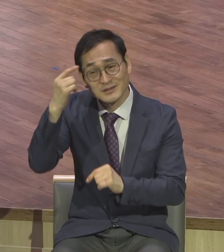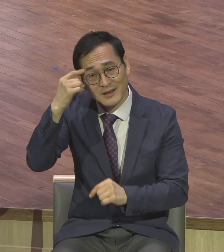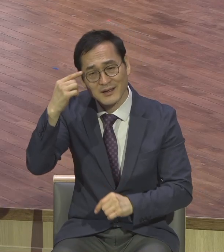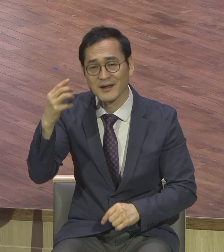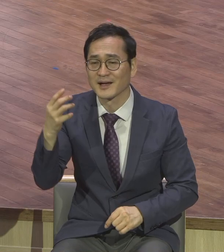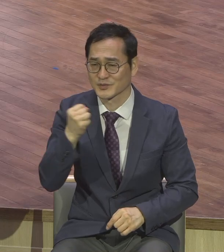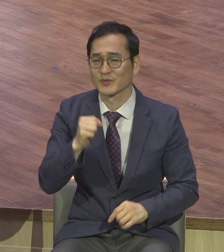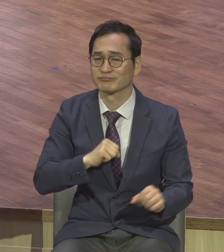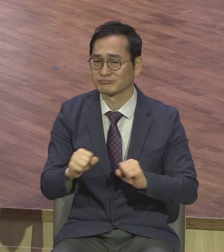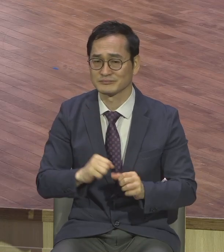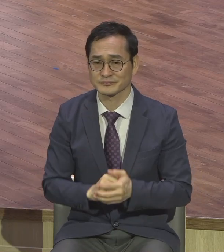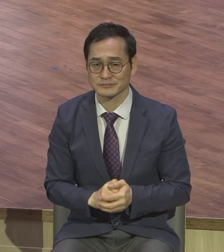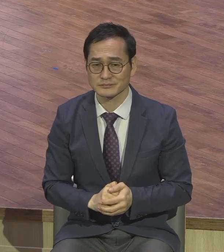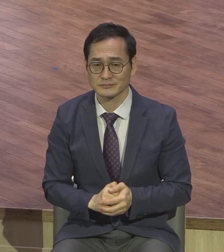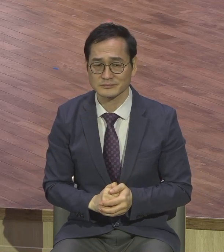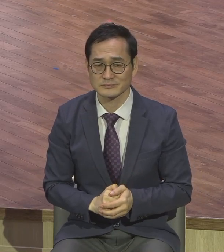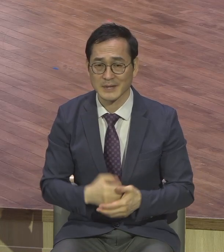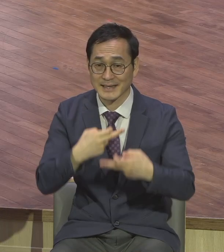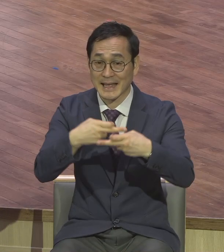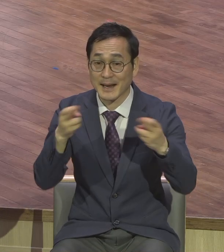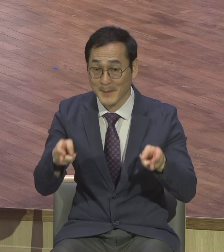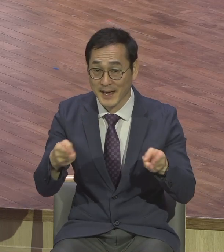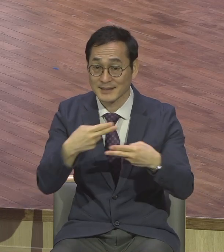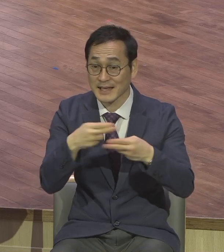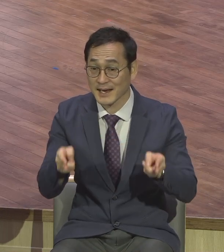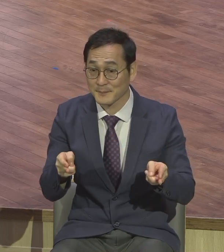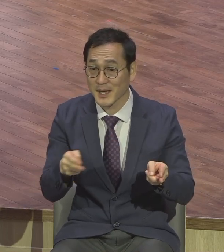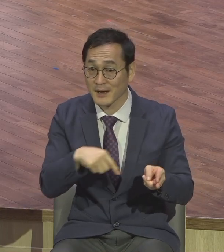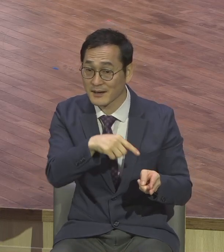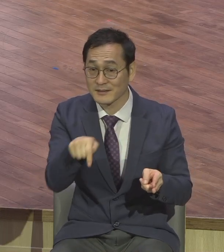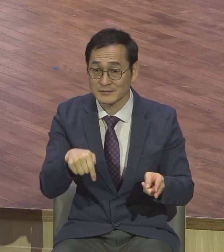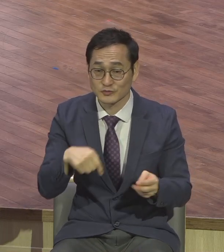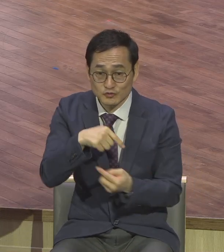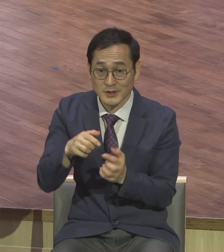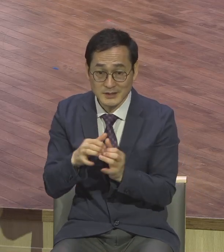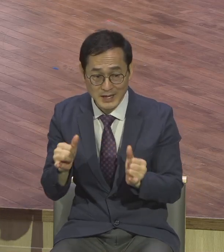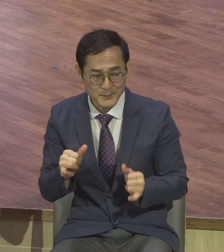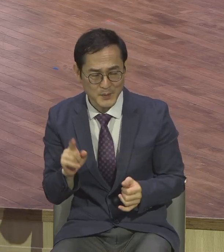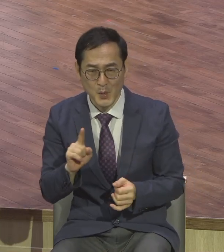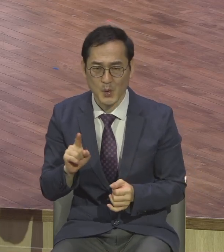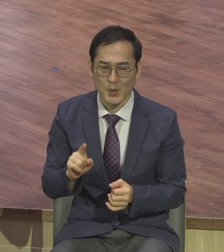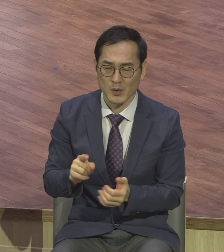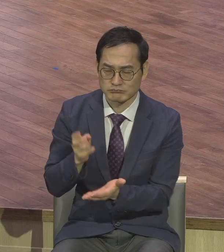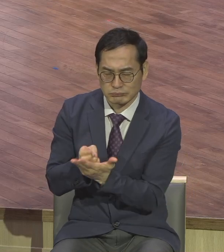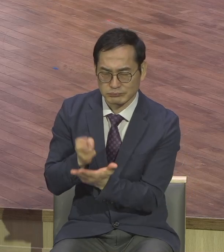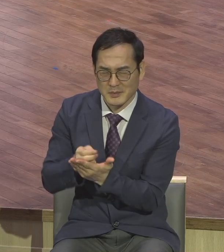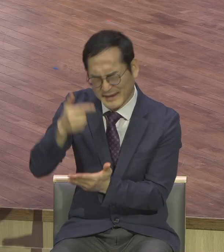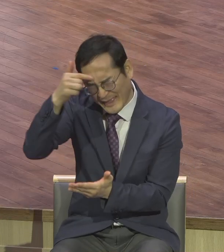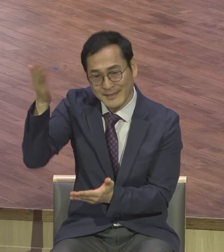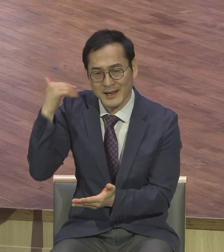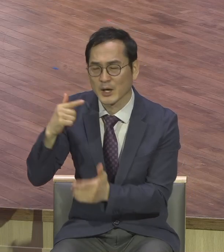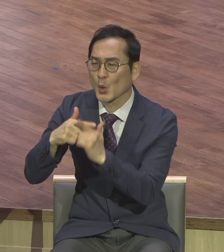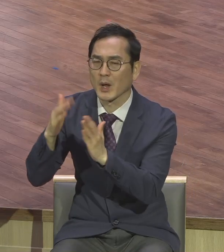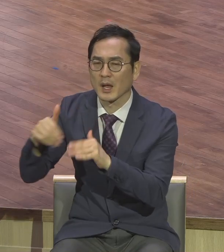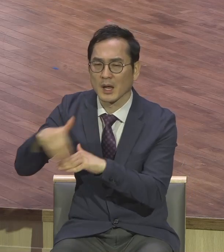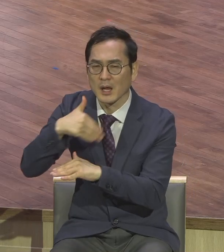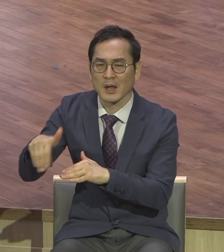우리 다락방 목사들 거의 다 그래요. 율법에 눌려 있는데 성결교 뭐 고신 합동 전부